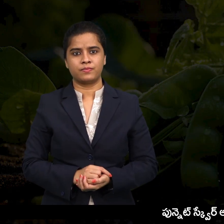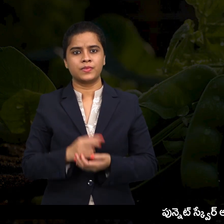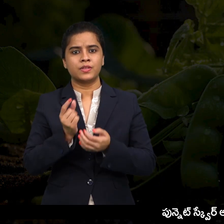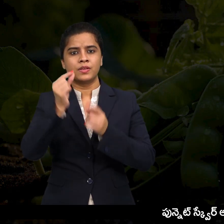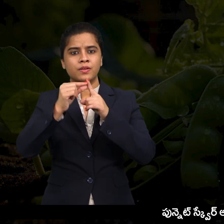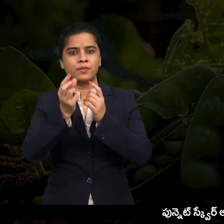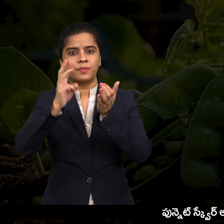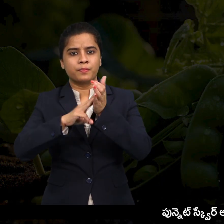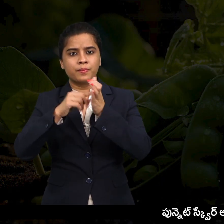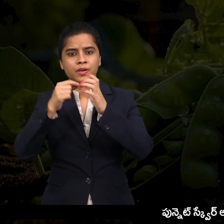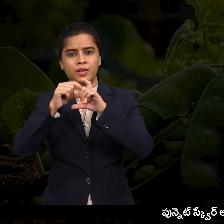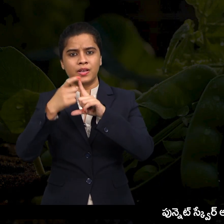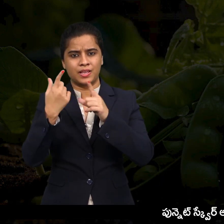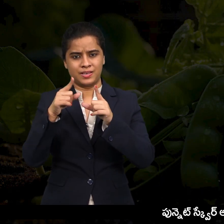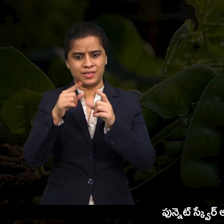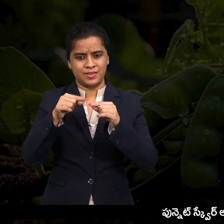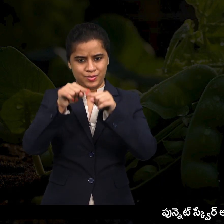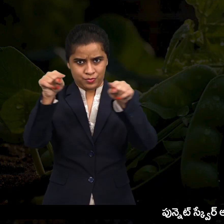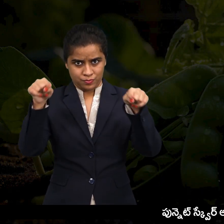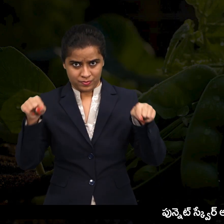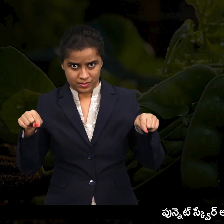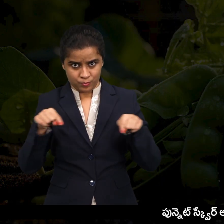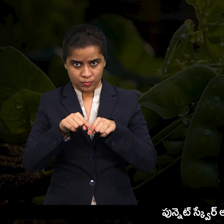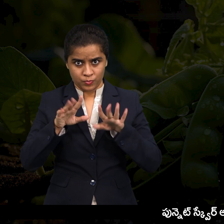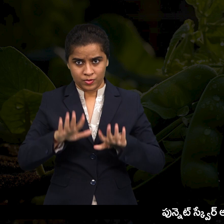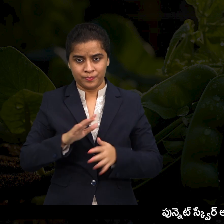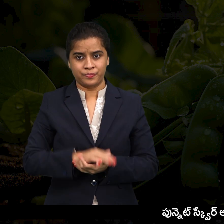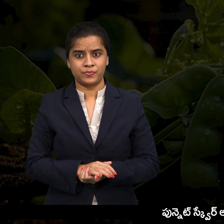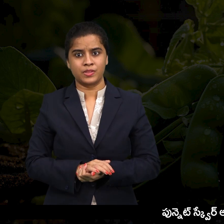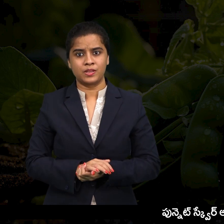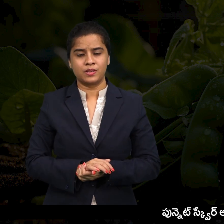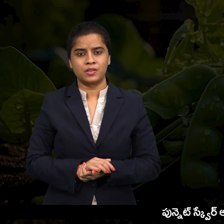పన్నెంట్ స్క్వేర్ అనేది బ్రిటిష్ జన్యుశాస్త్రవేత్త